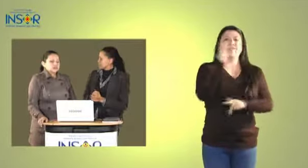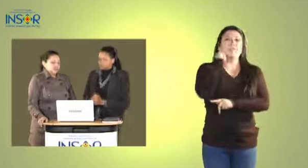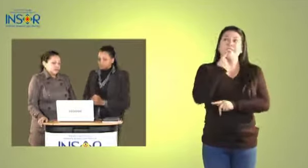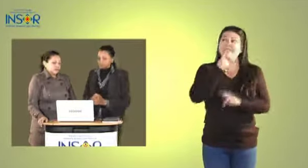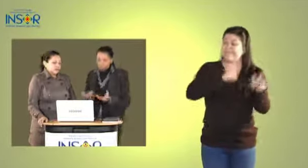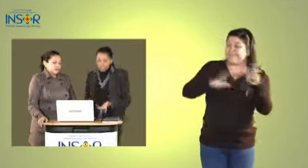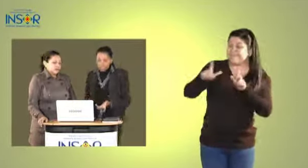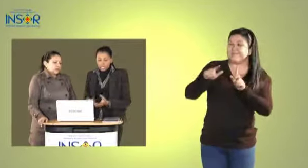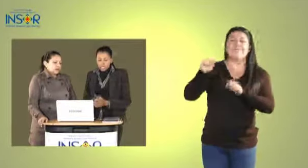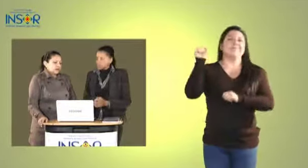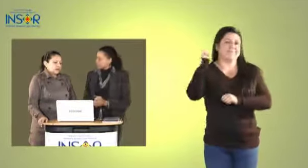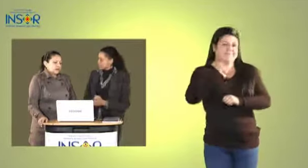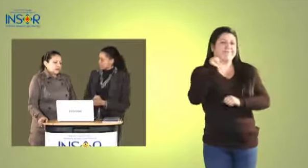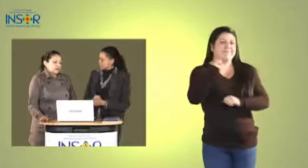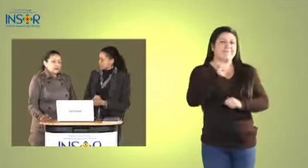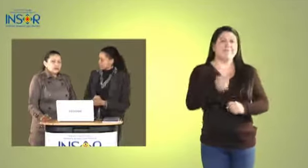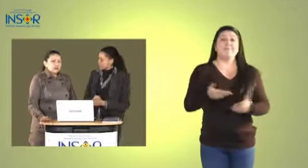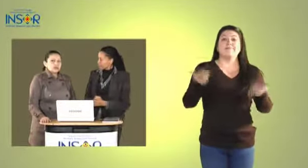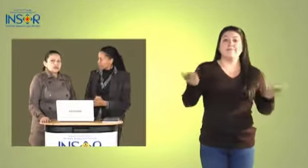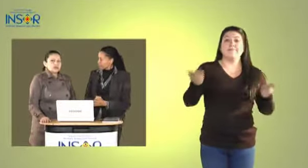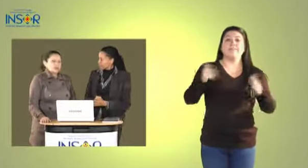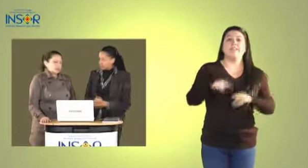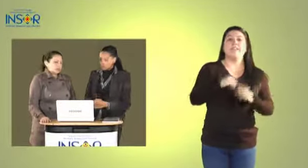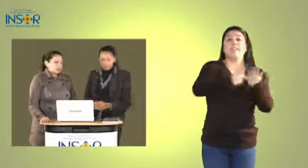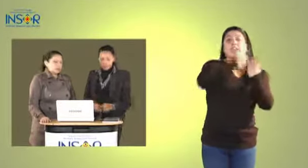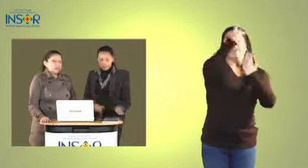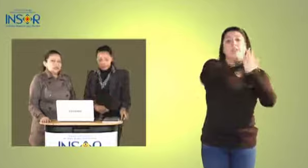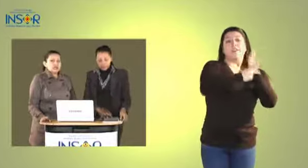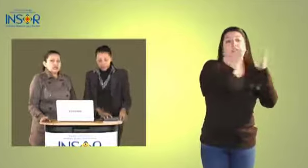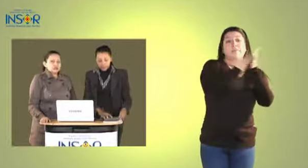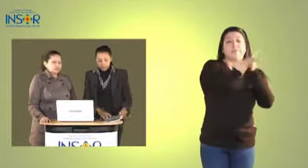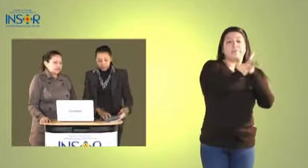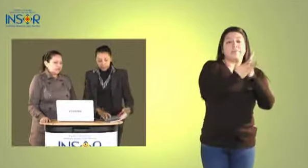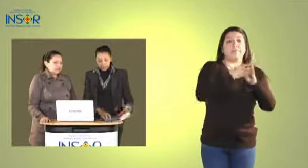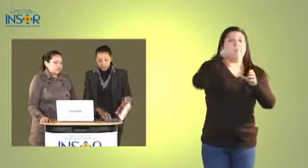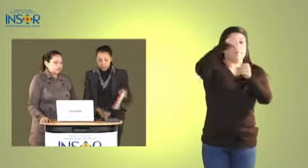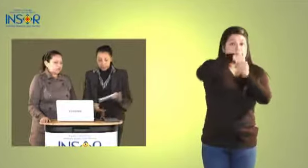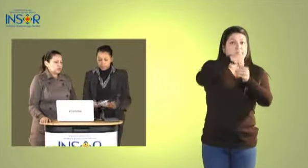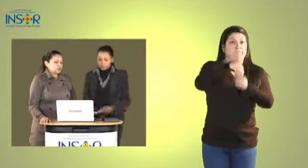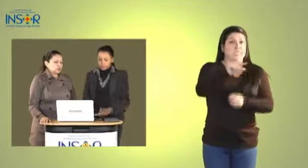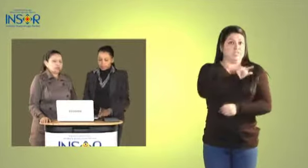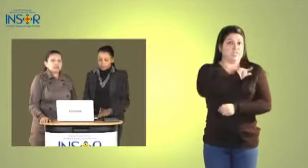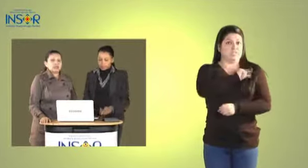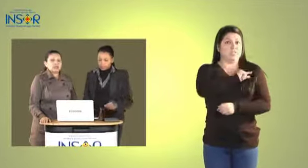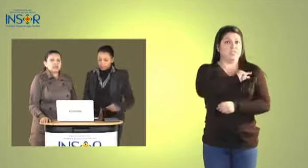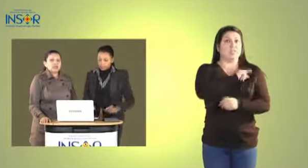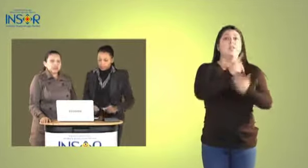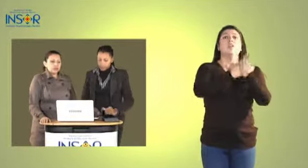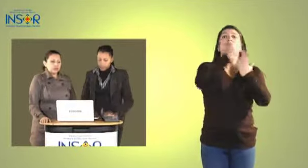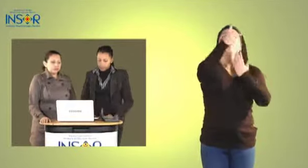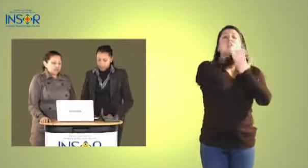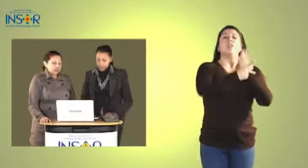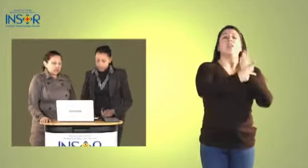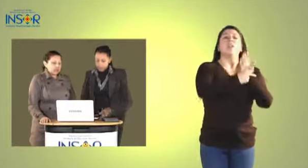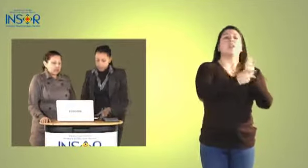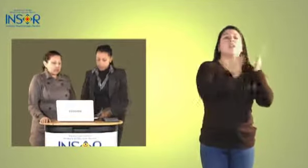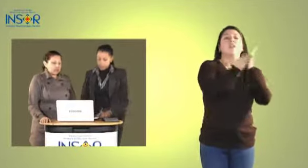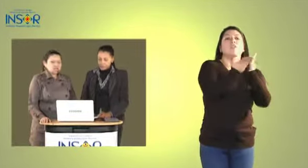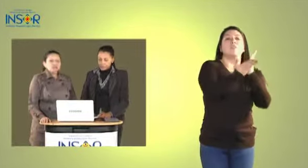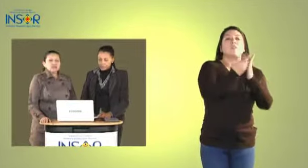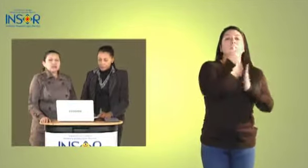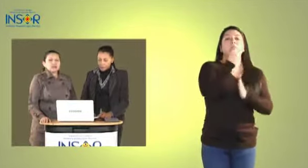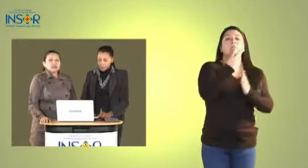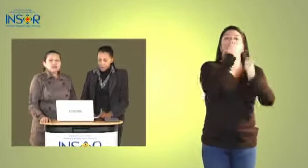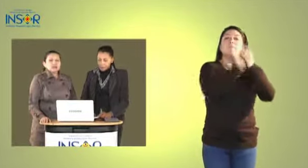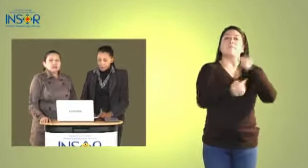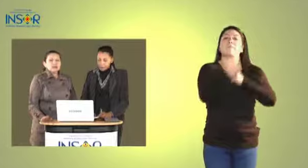Vivi? Sí. El proyecto educativo que funcionó en el INSOR era el proyecto educativo bilingüe bicultural, y de